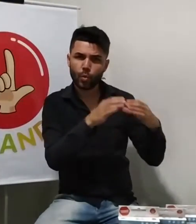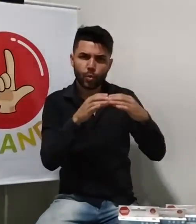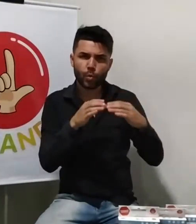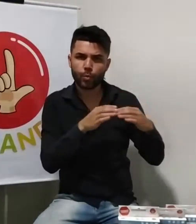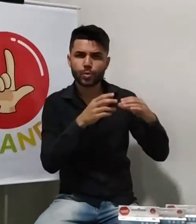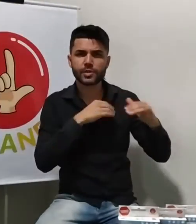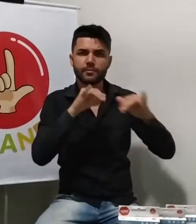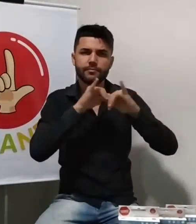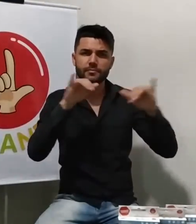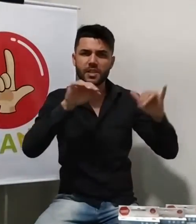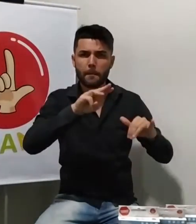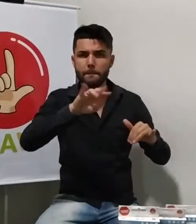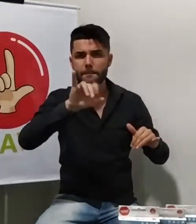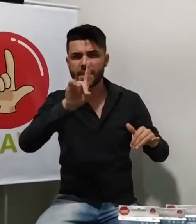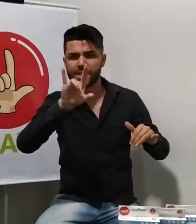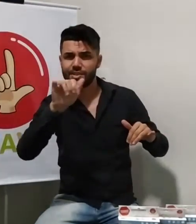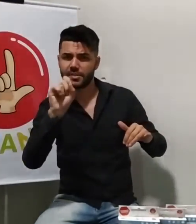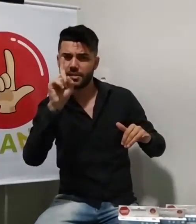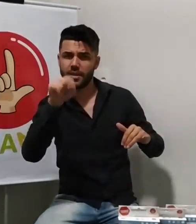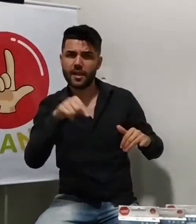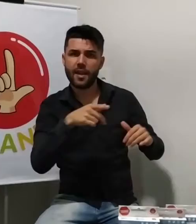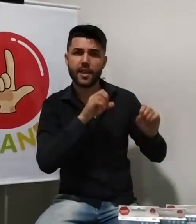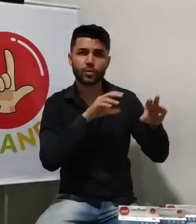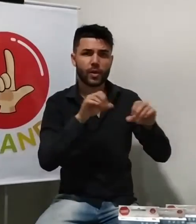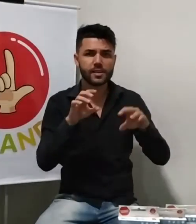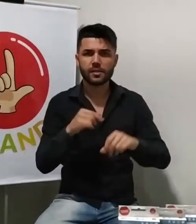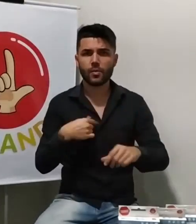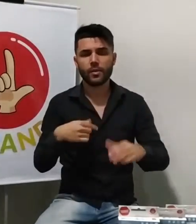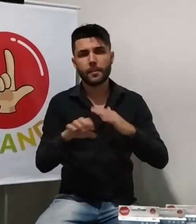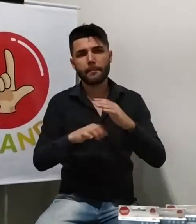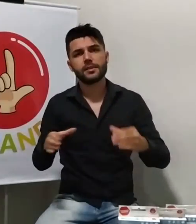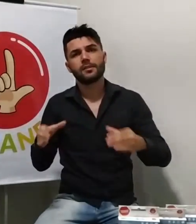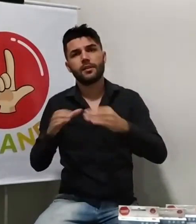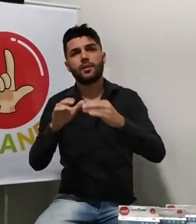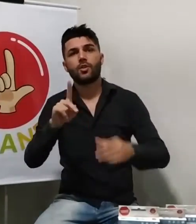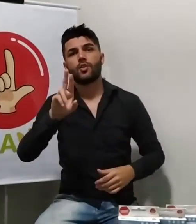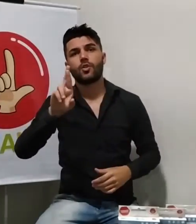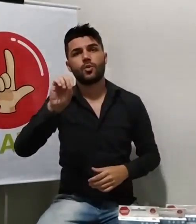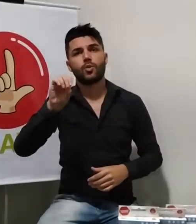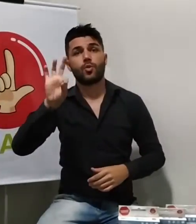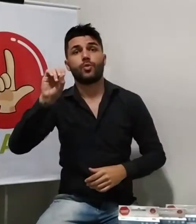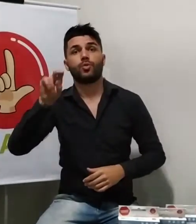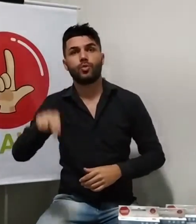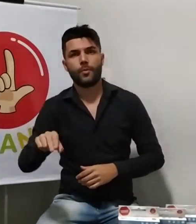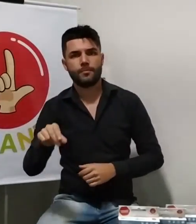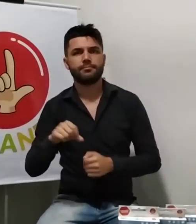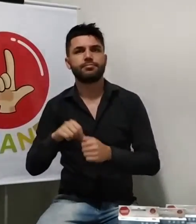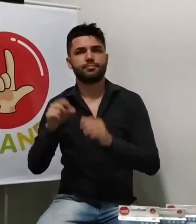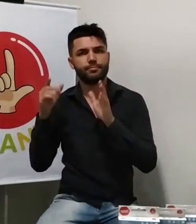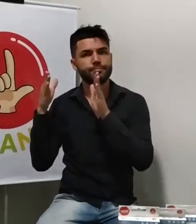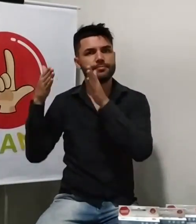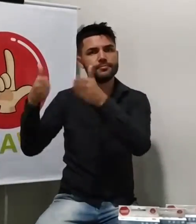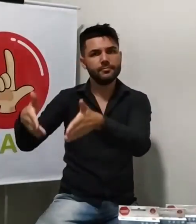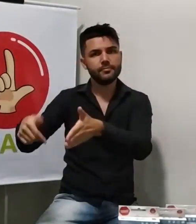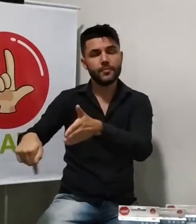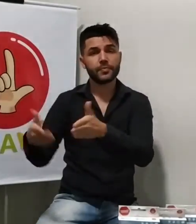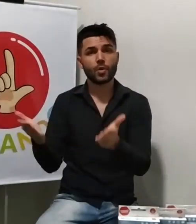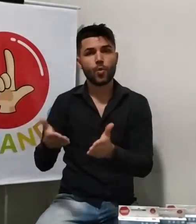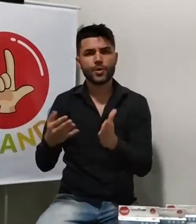muitas vezes que tem algum sigilo e tal. A gente dá todas as estatísticas, todos os analytics e tal, e controle de tudo para permitir que o cara possa fazer